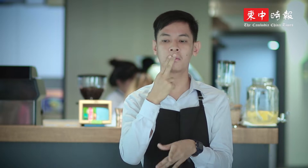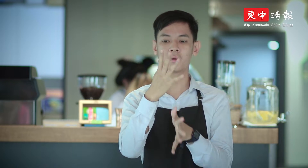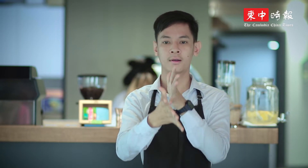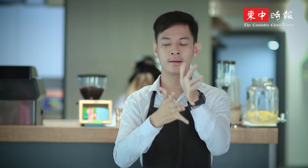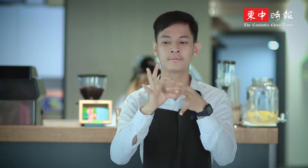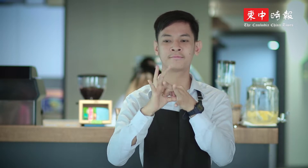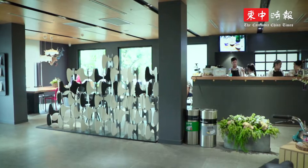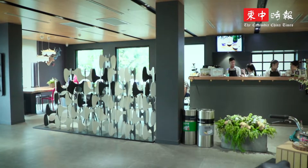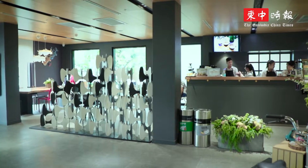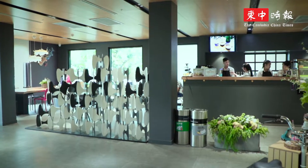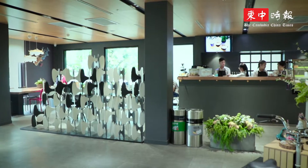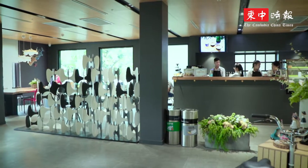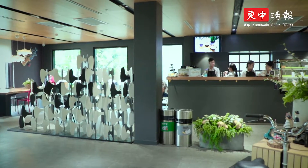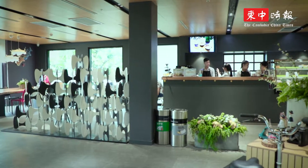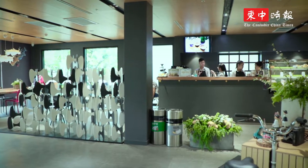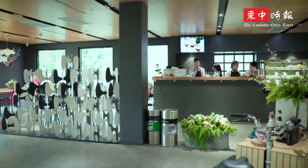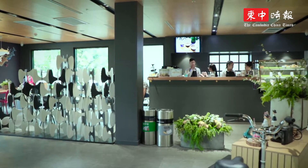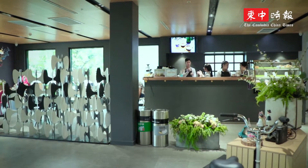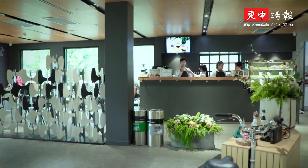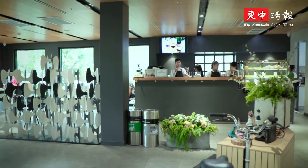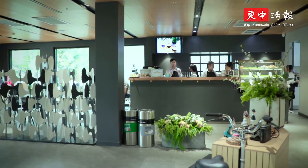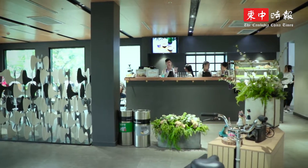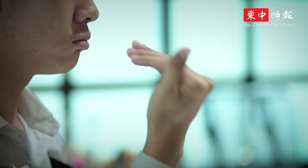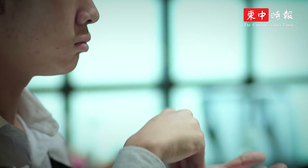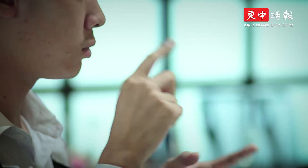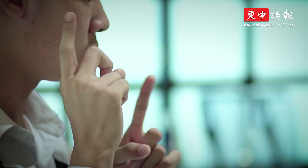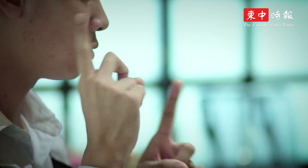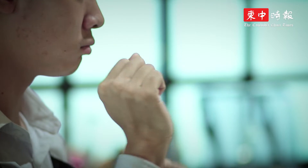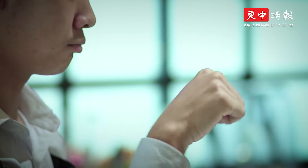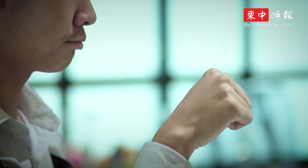心，我以为自己不能像正常人那样工作。